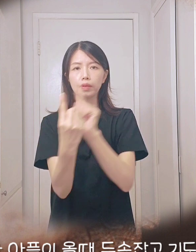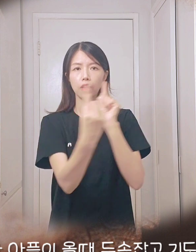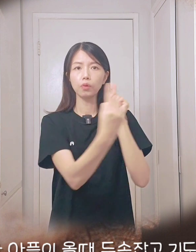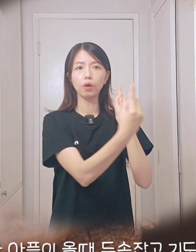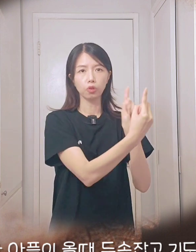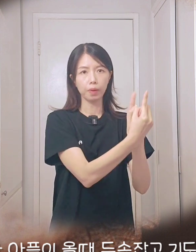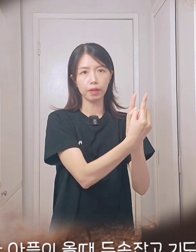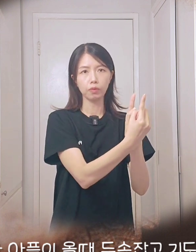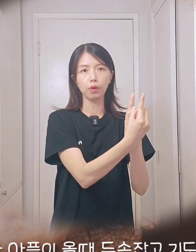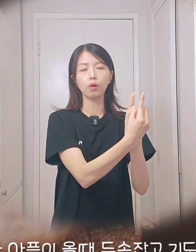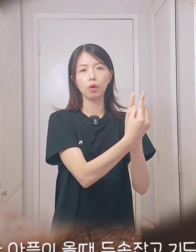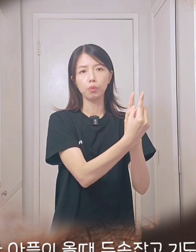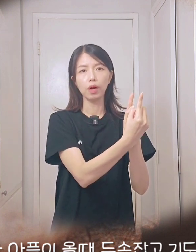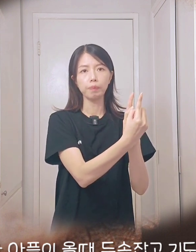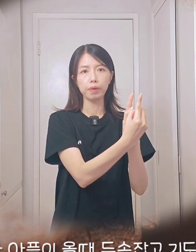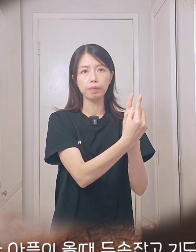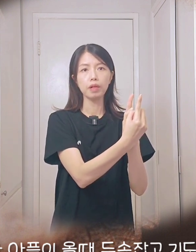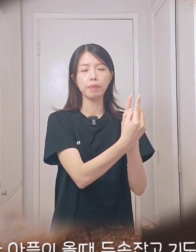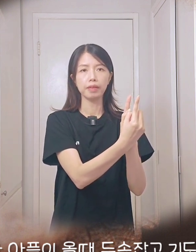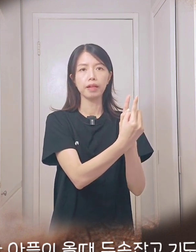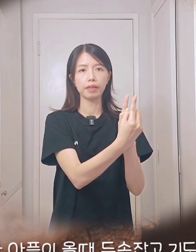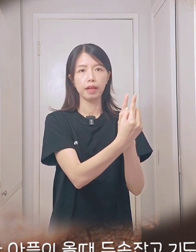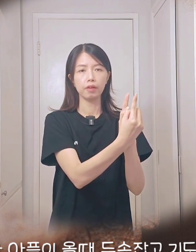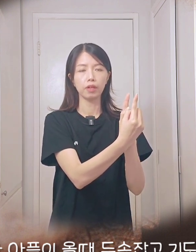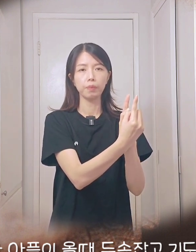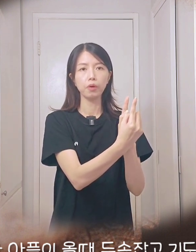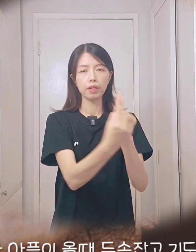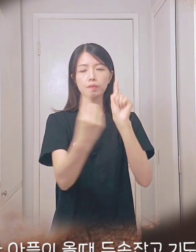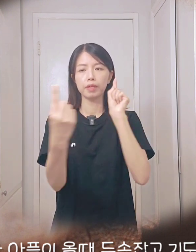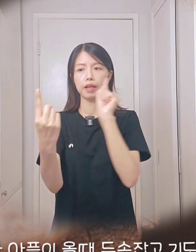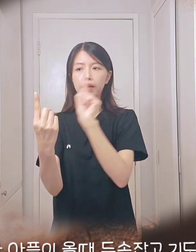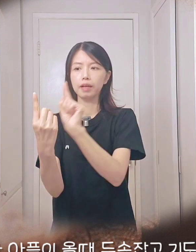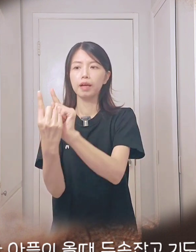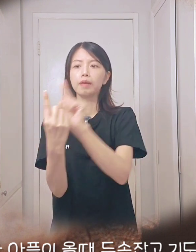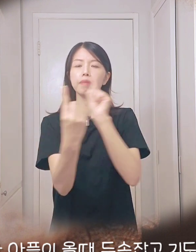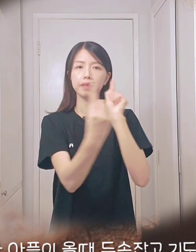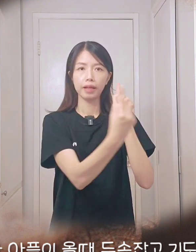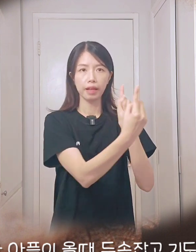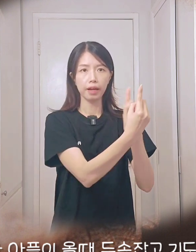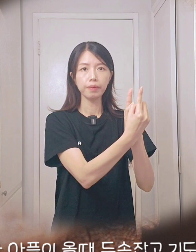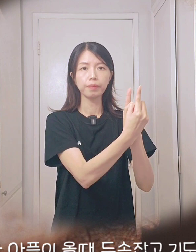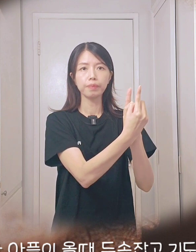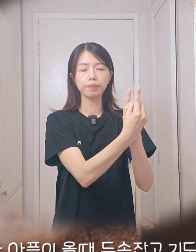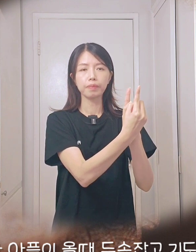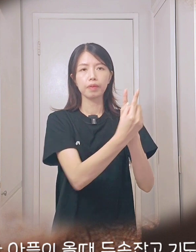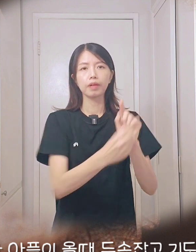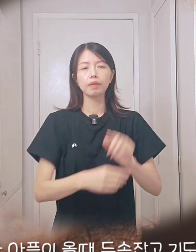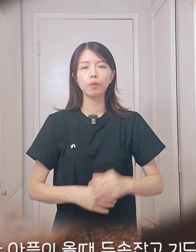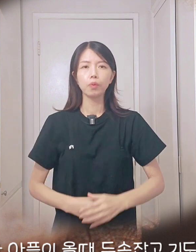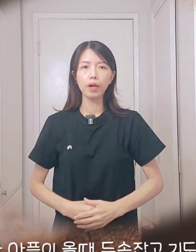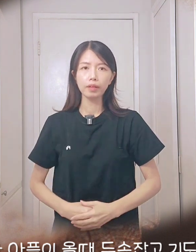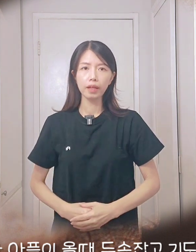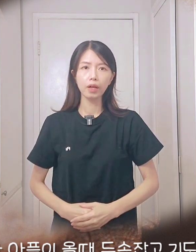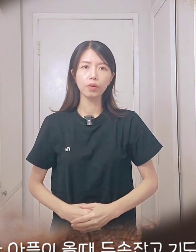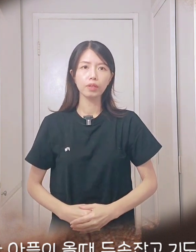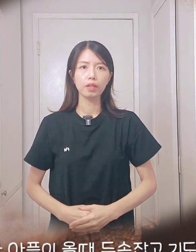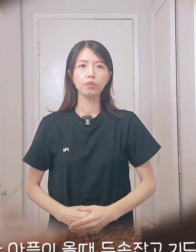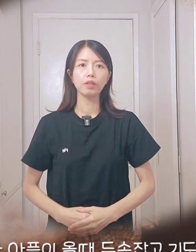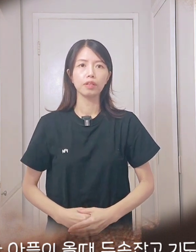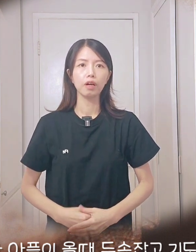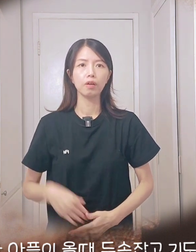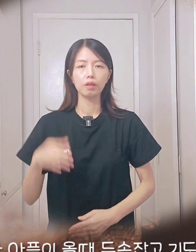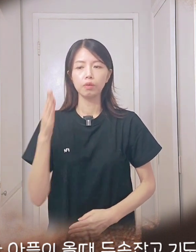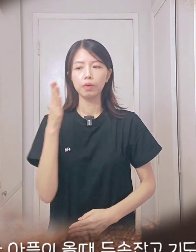여기서도 만나고 여기서도 만나고 어려움과 아픔을 만날 때 이렇게 표현을 했습니다. 만나다. 뭐뭐 할 때라고 한